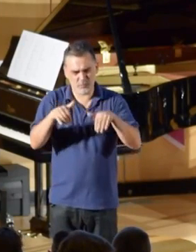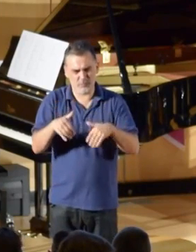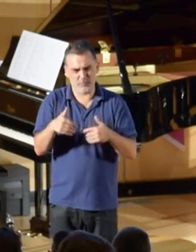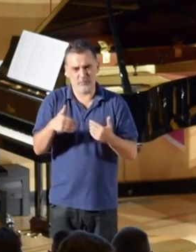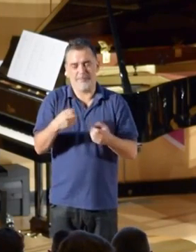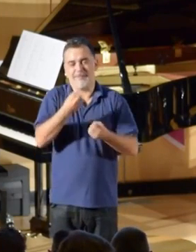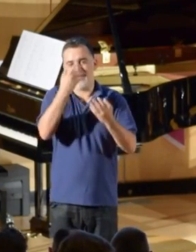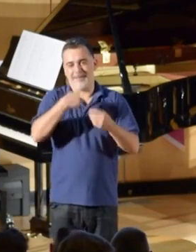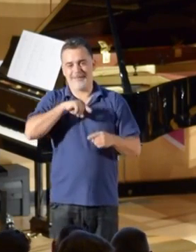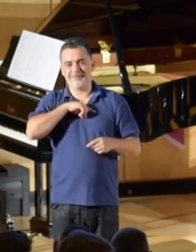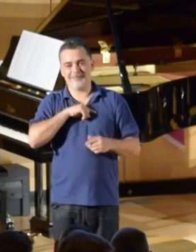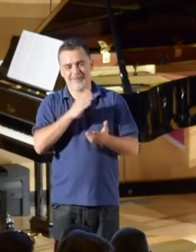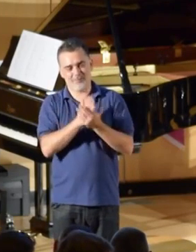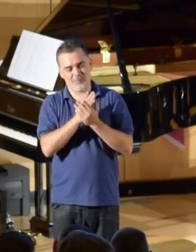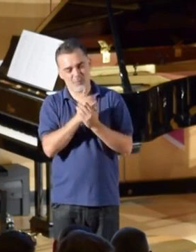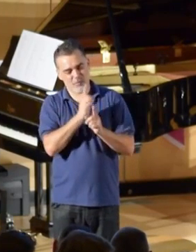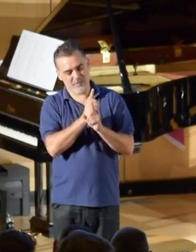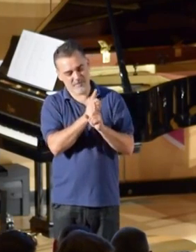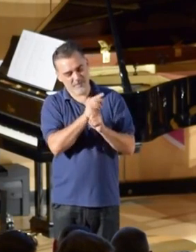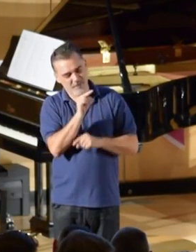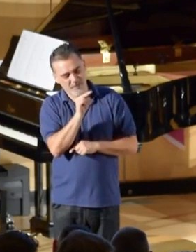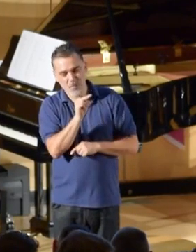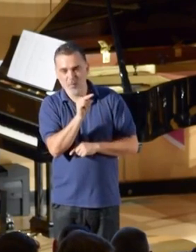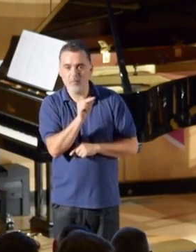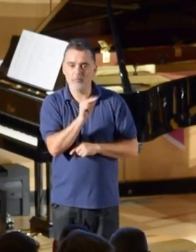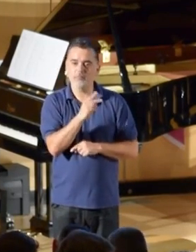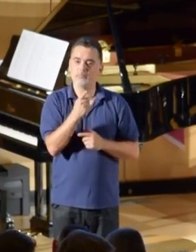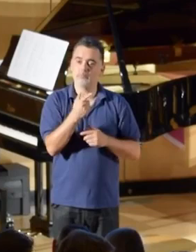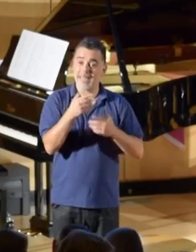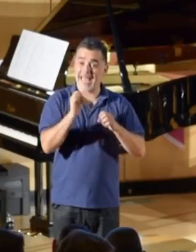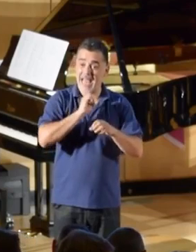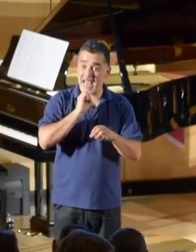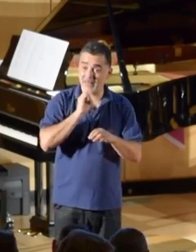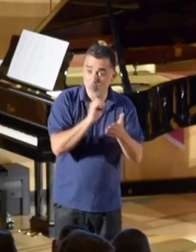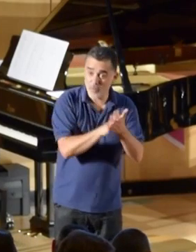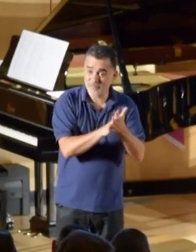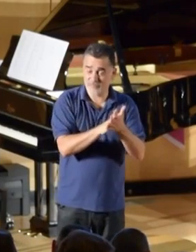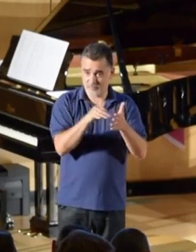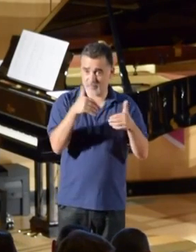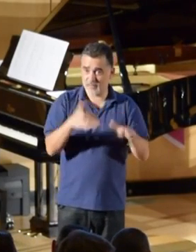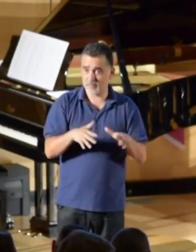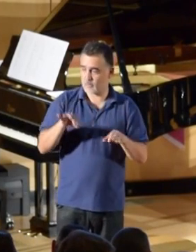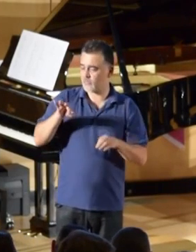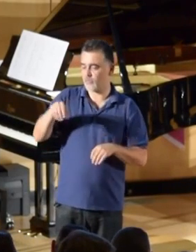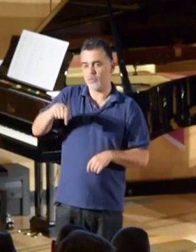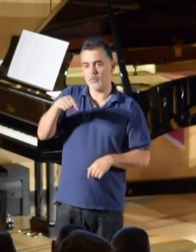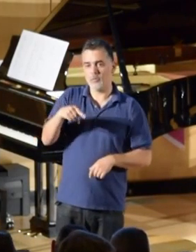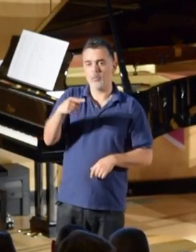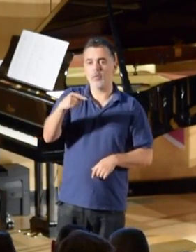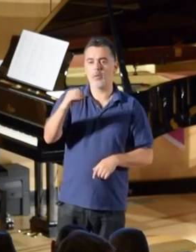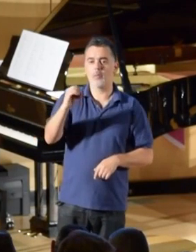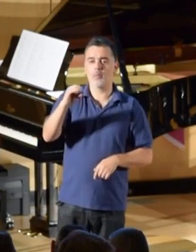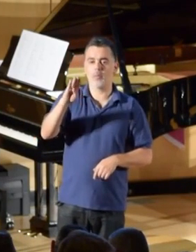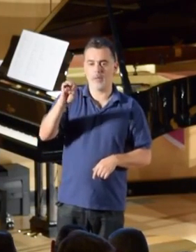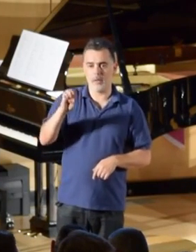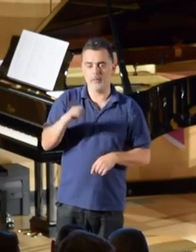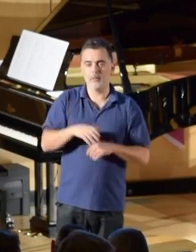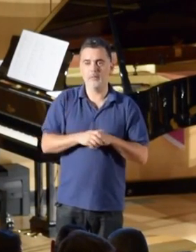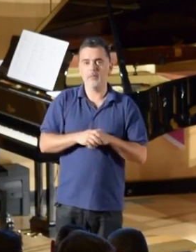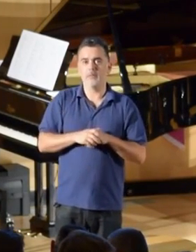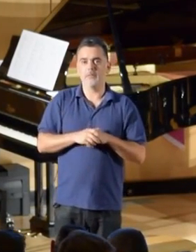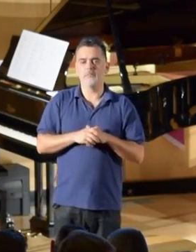mitverfolgt, also sowohl der Resolutionsentwurf, der für die POBE gemacht worden ist, also